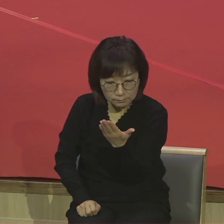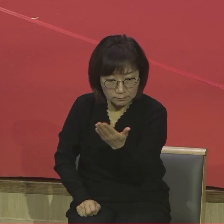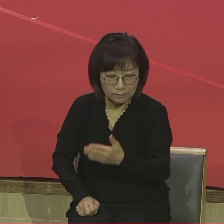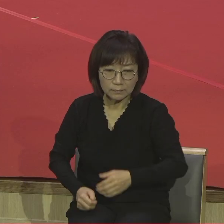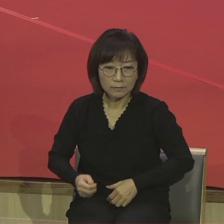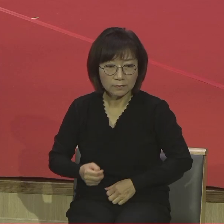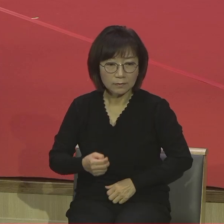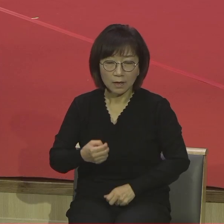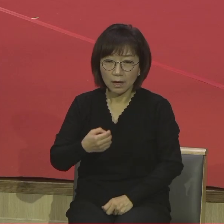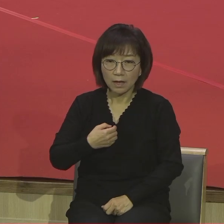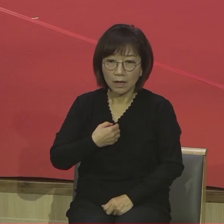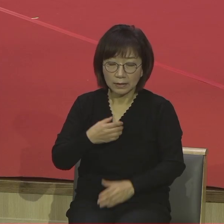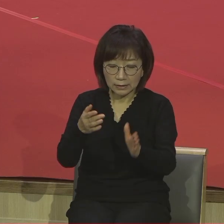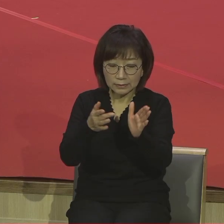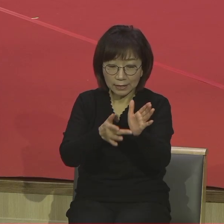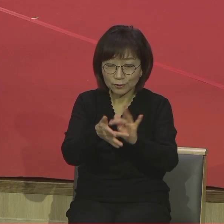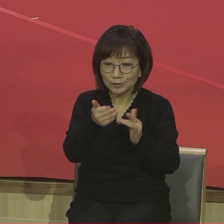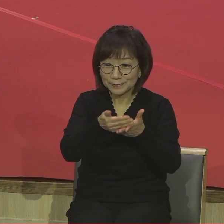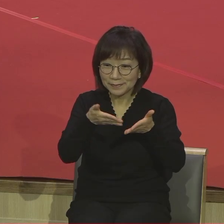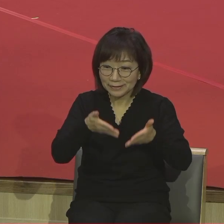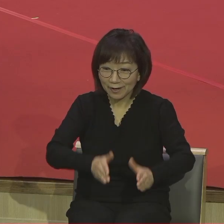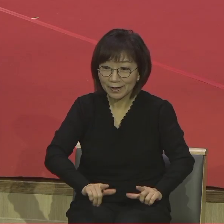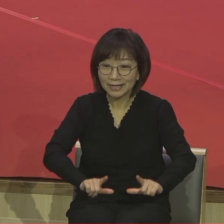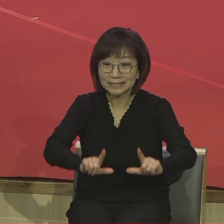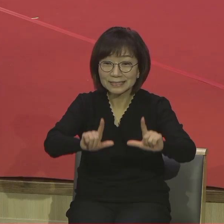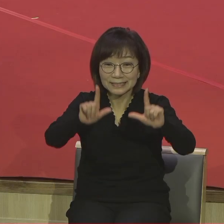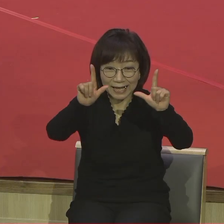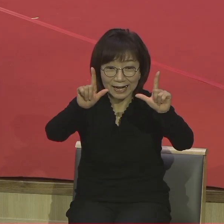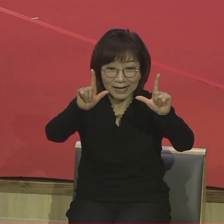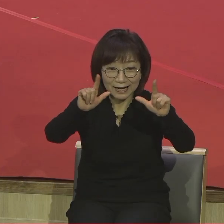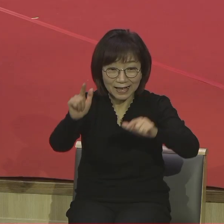성탄절 전날 교회에 내가 앉아있다,